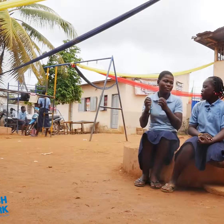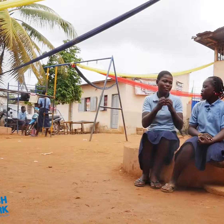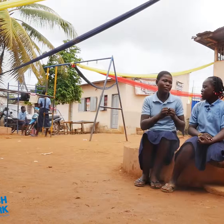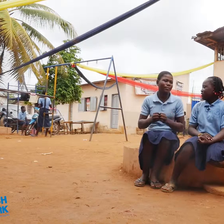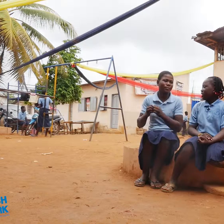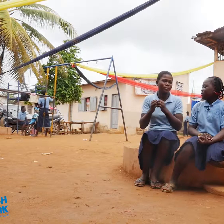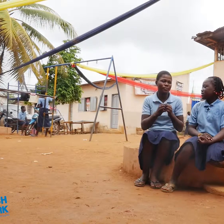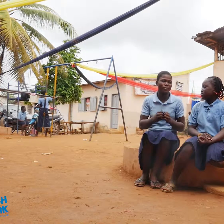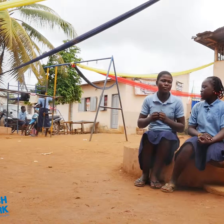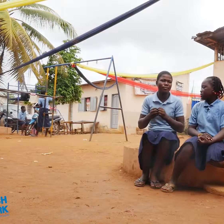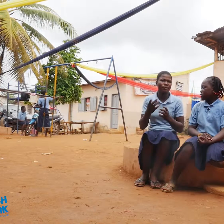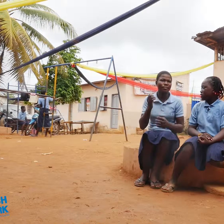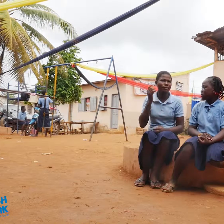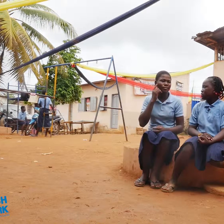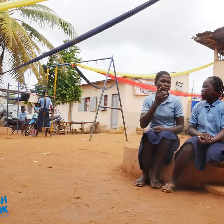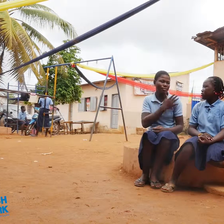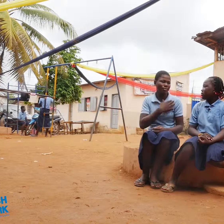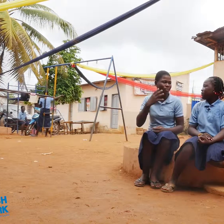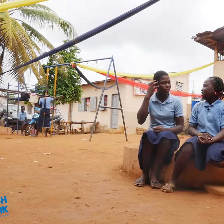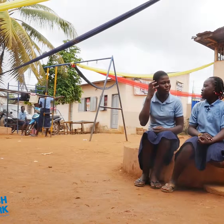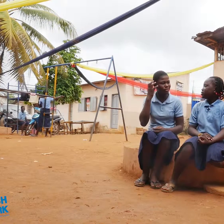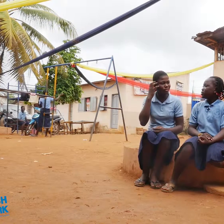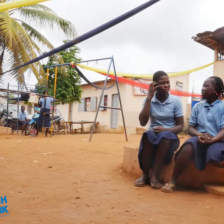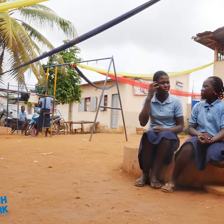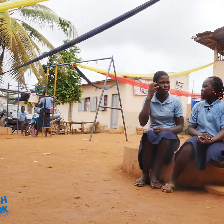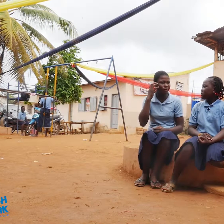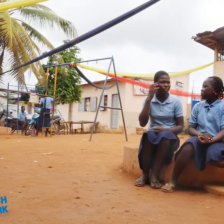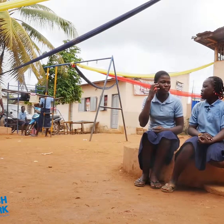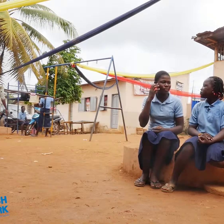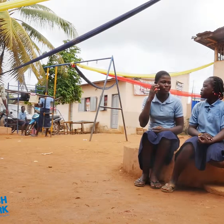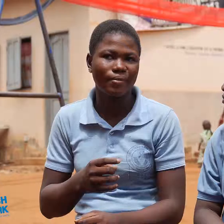Nous travaillons ensemble, les sourds et entendants.